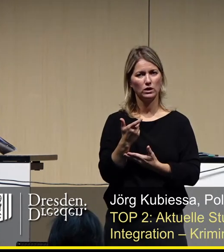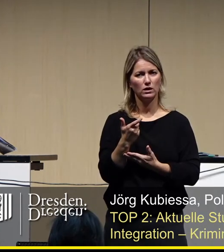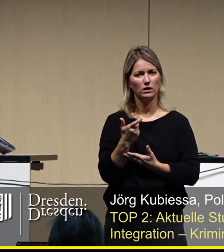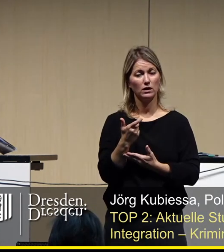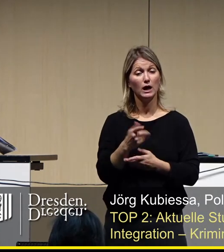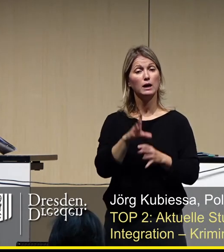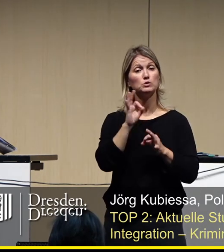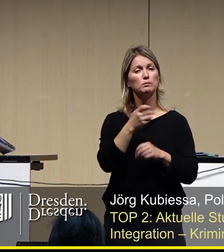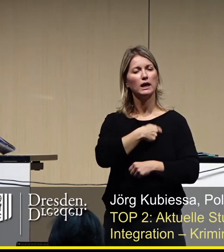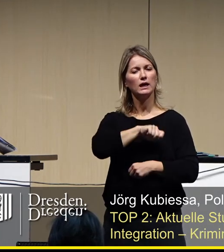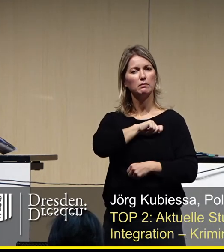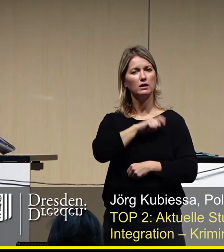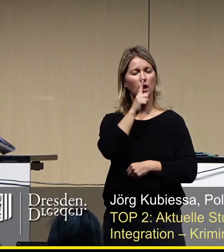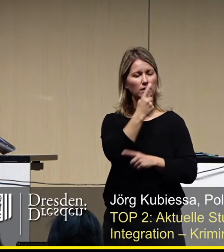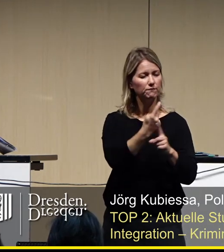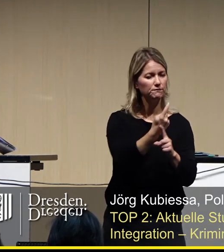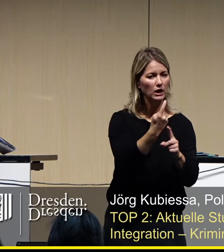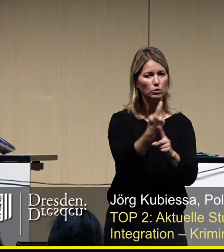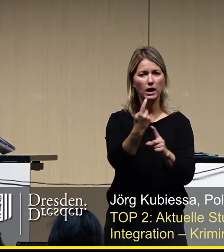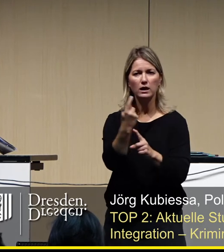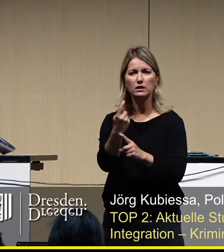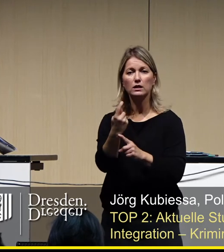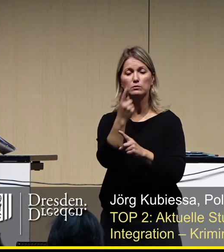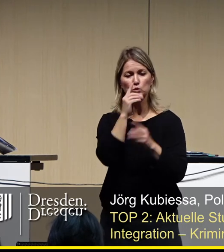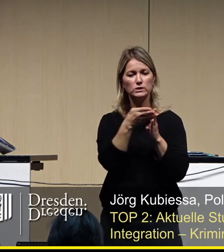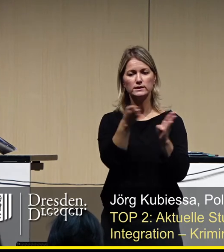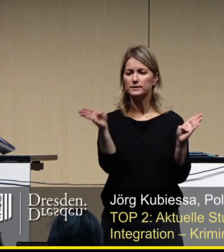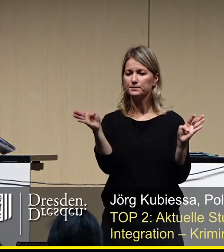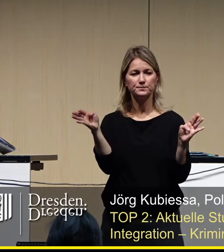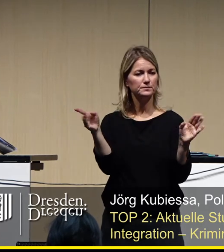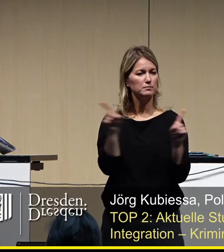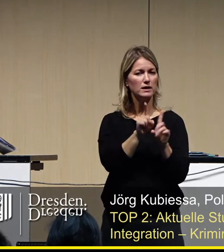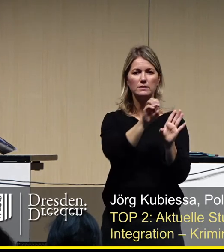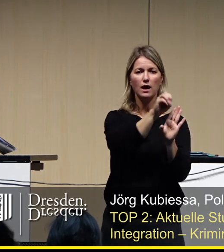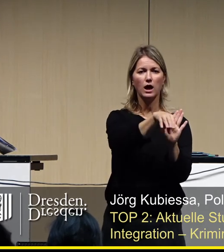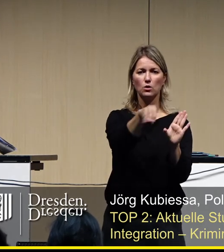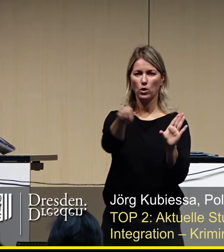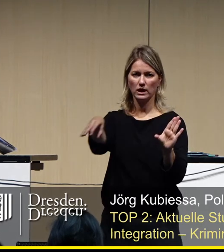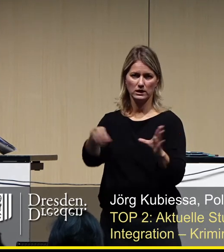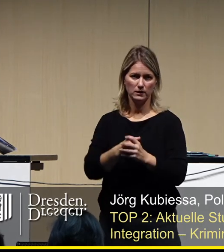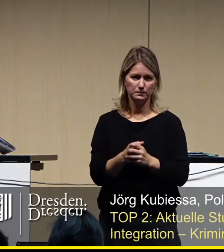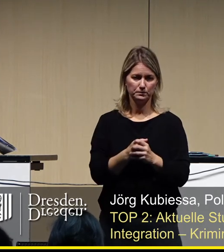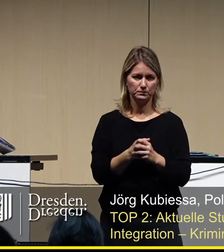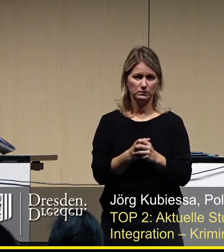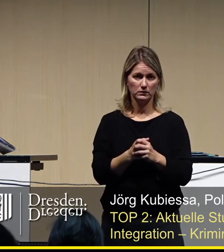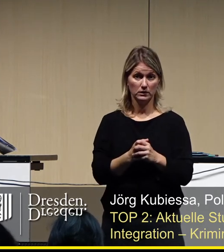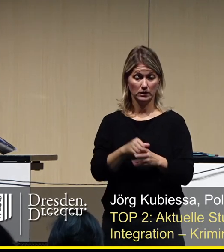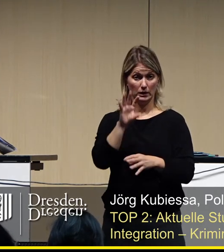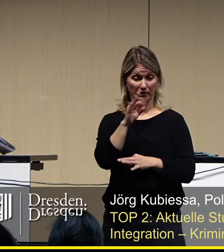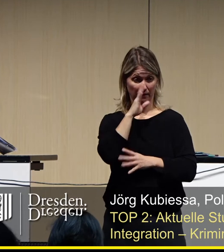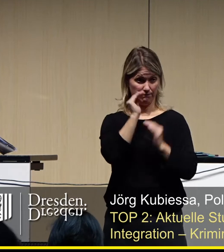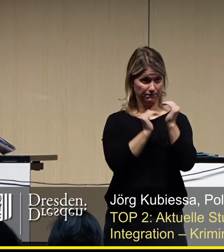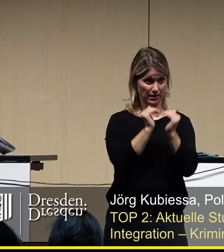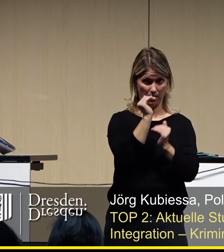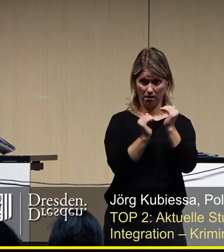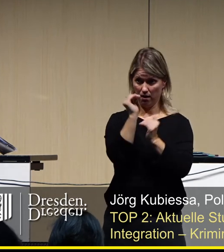Kriminalitätsphänomene einordnen. Ich sage ausdrücklich einordnen. Weil nur wenn Sie Verhältnisse herstellen